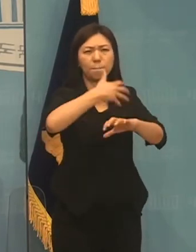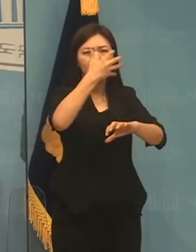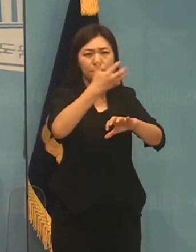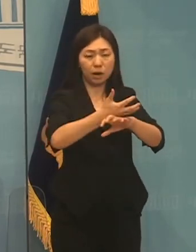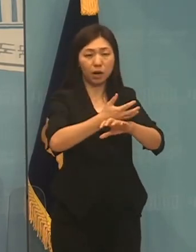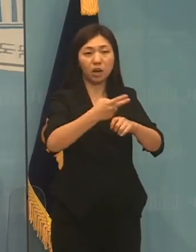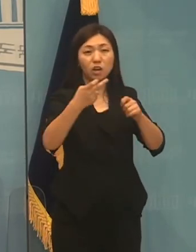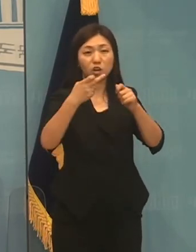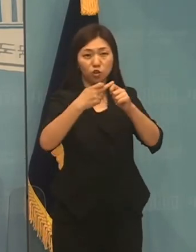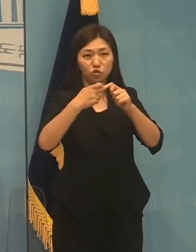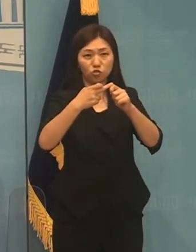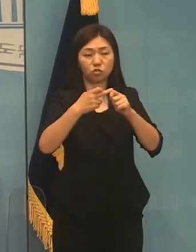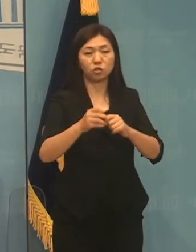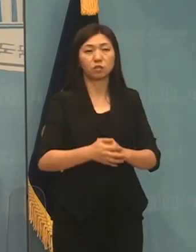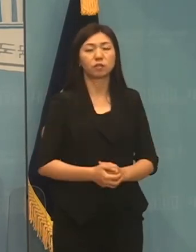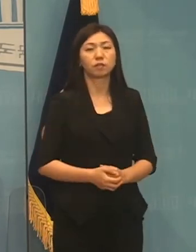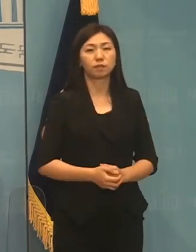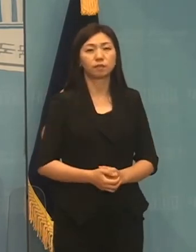계획하겠습니다. 열두번째,